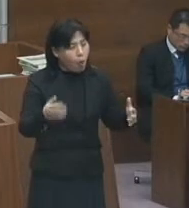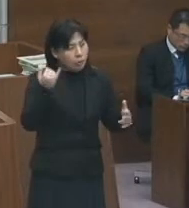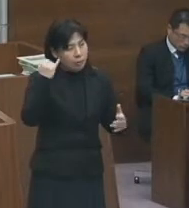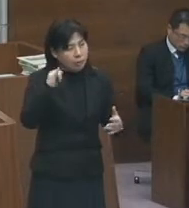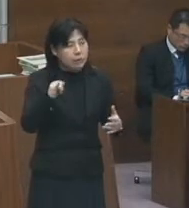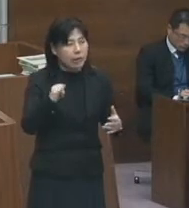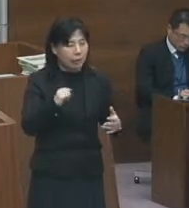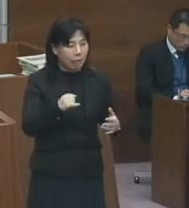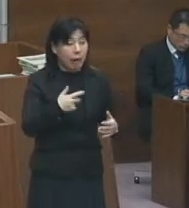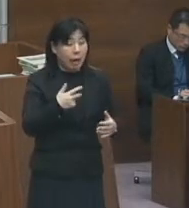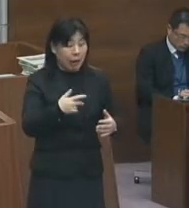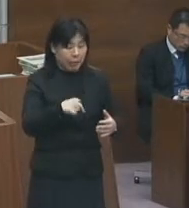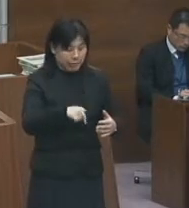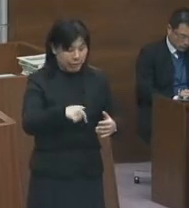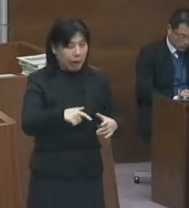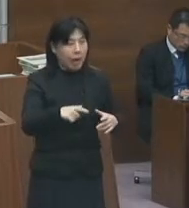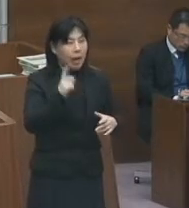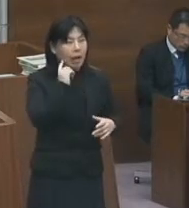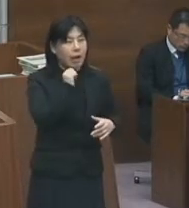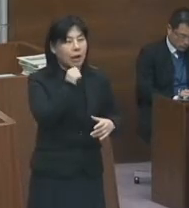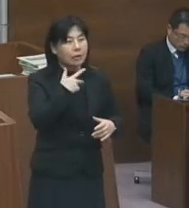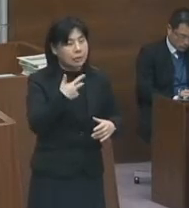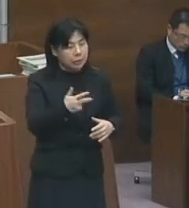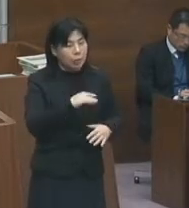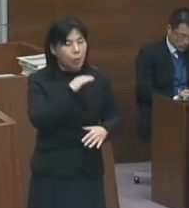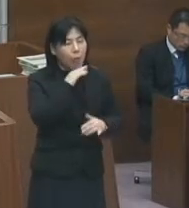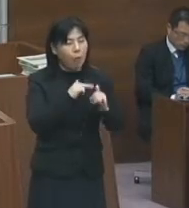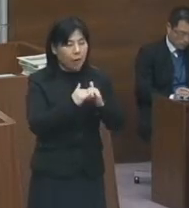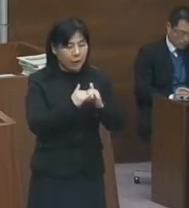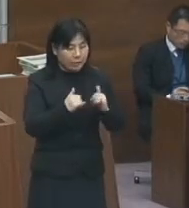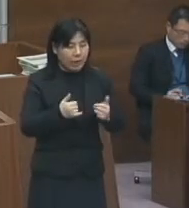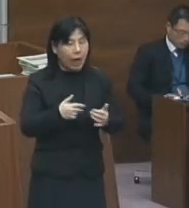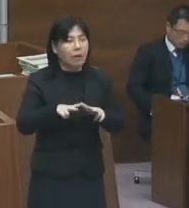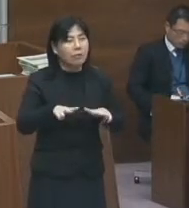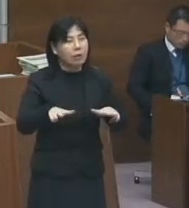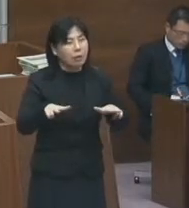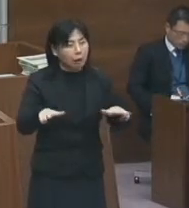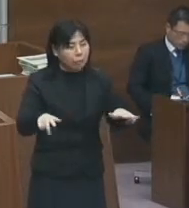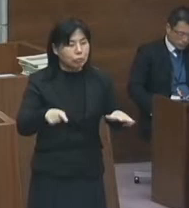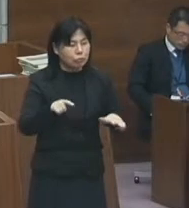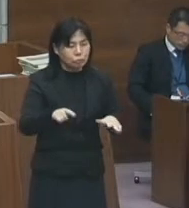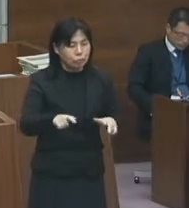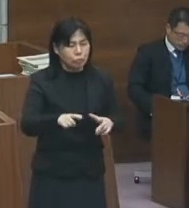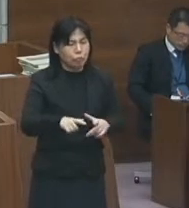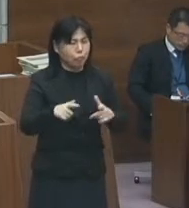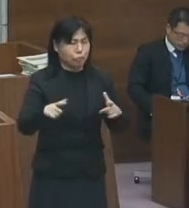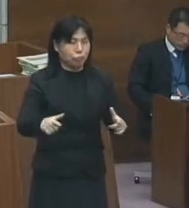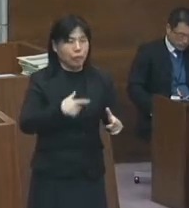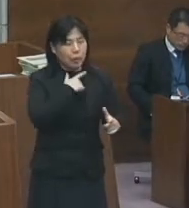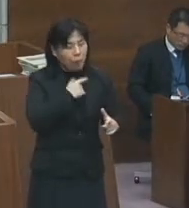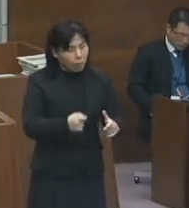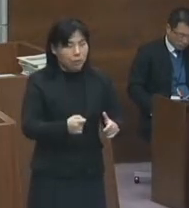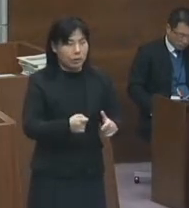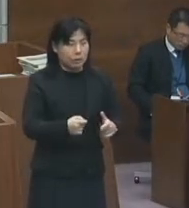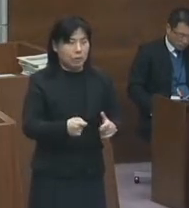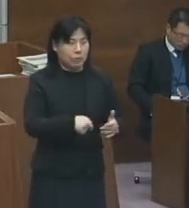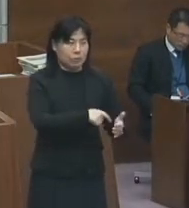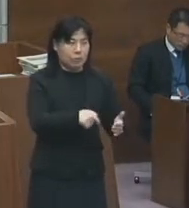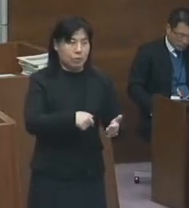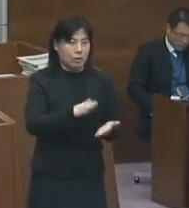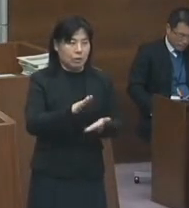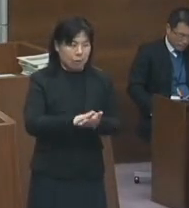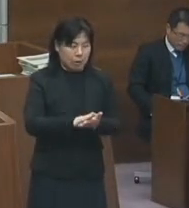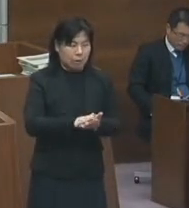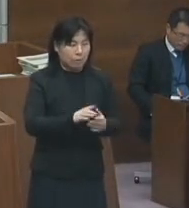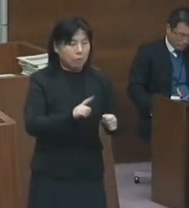策の充実を求めるものであります。年金などの給付が減る一方でありながら、国保や介護保険料の